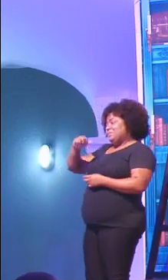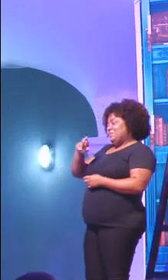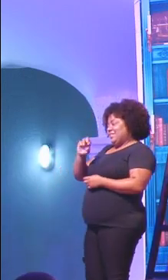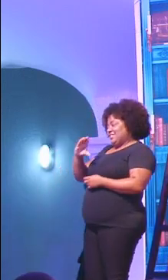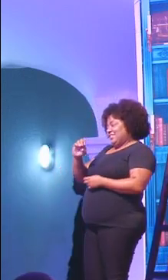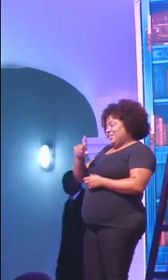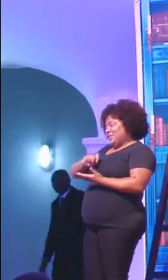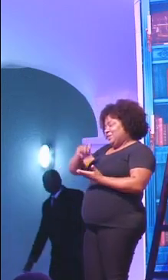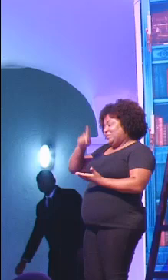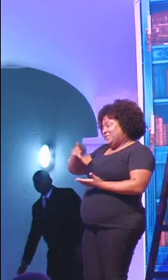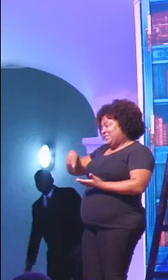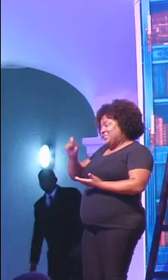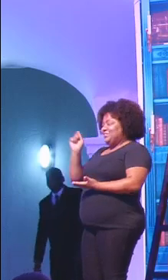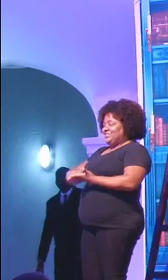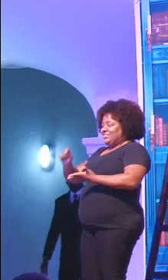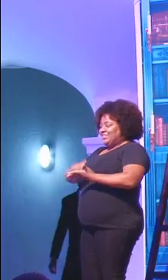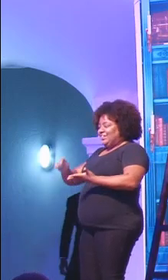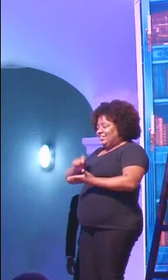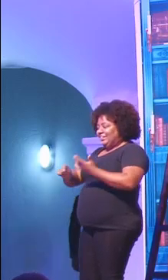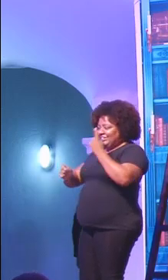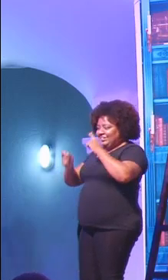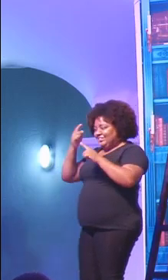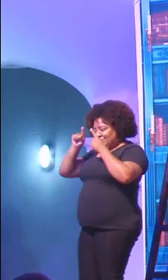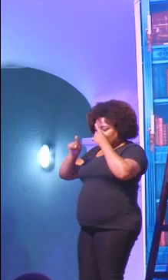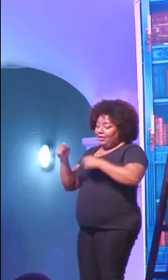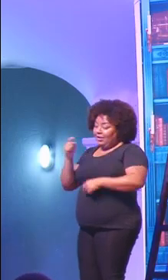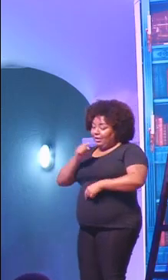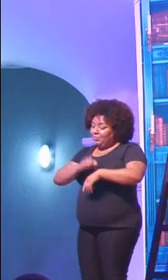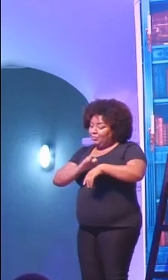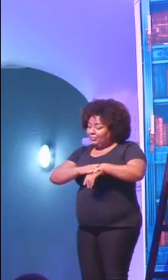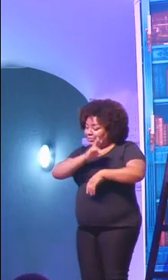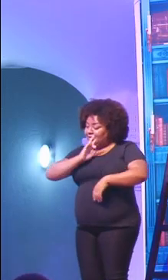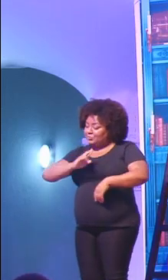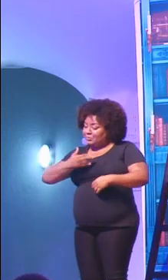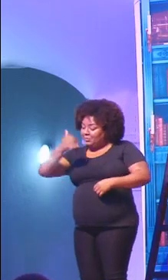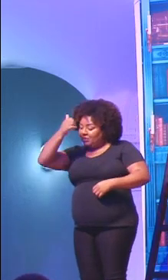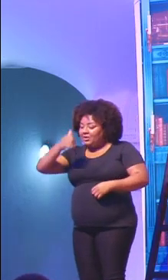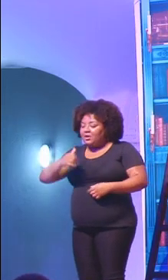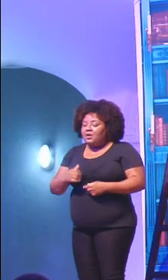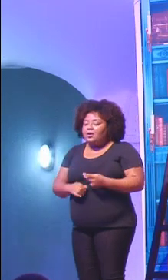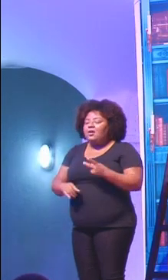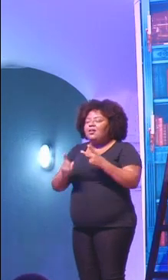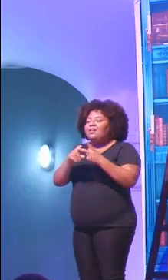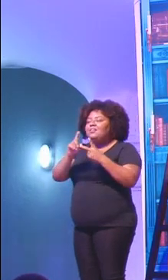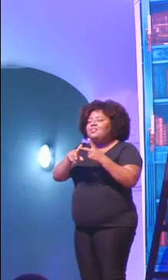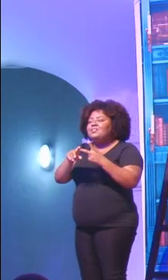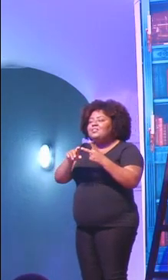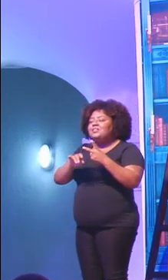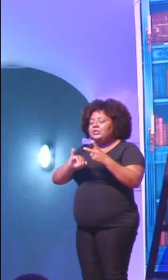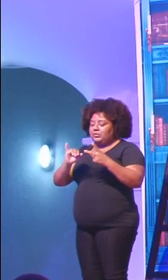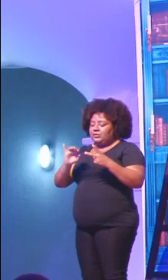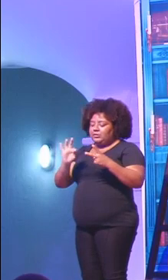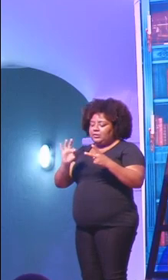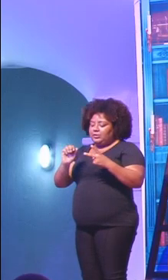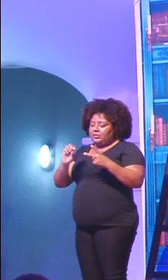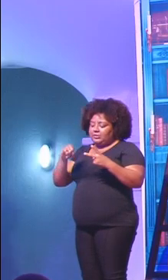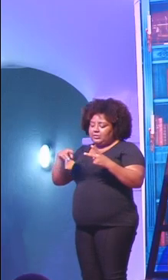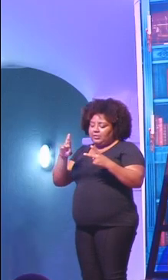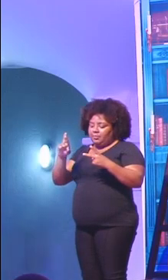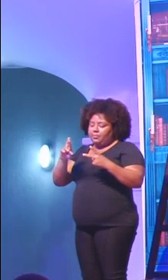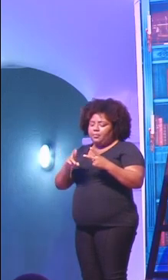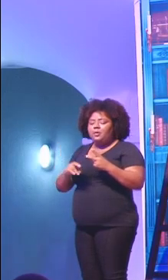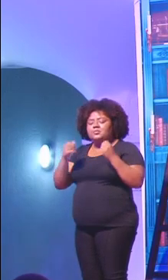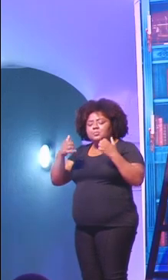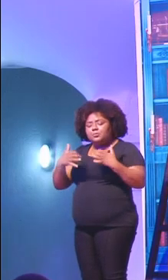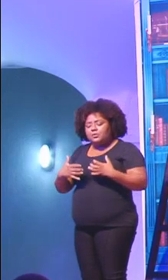melhor. Tá certo? E tem uma outra aqui para Itamar, que é um relato, mas seguido de uma questão ao final, que diz